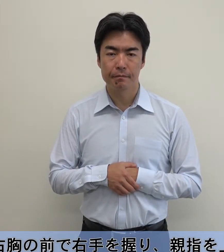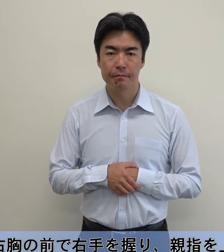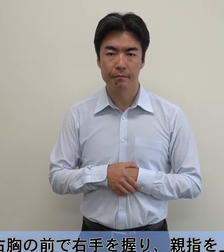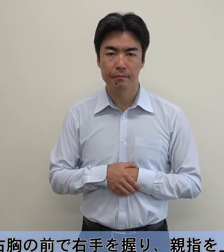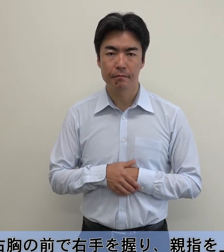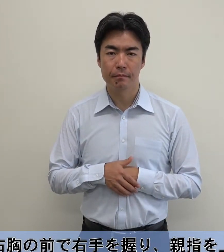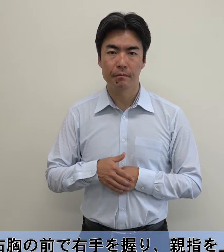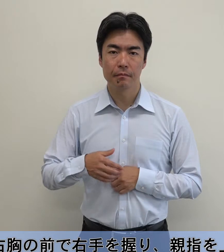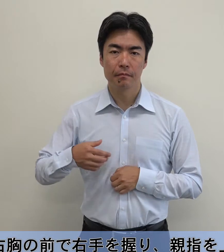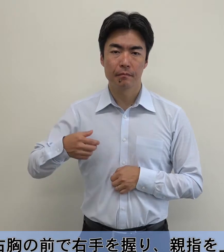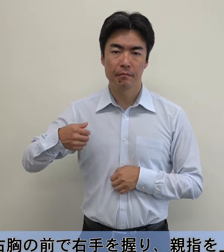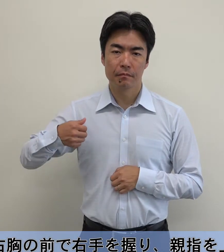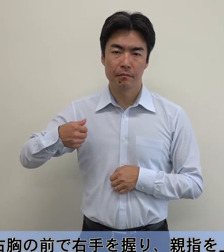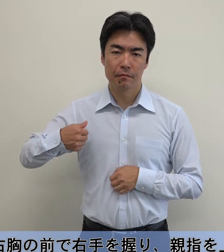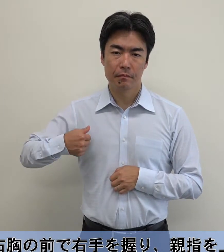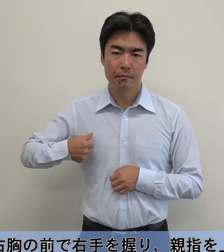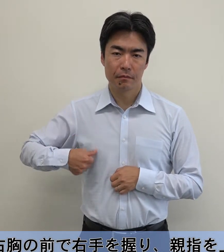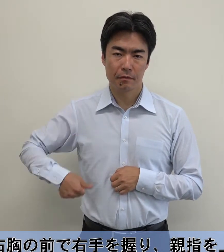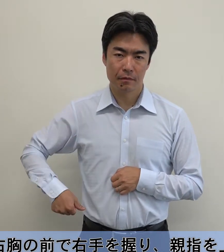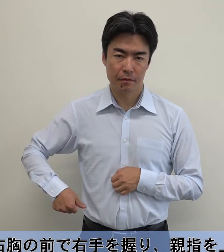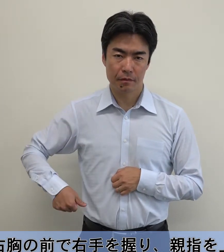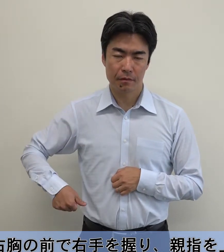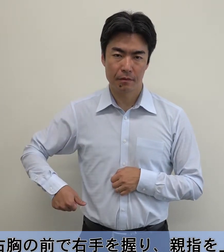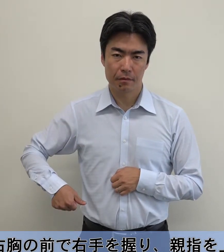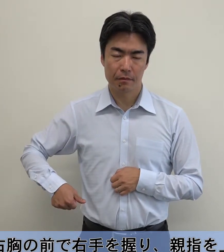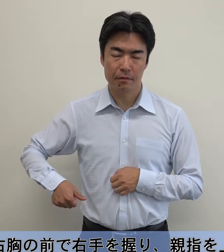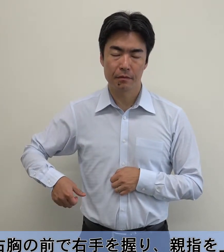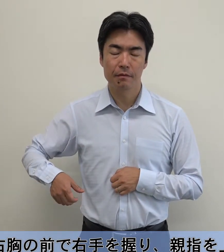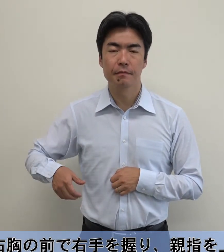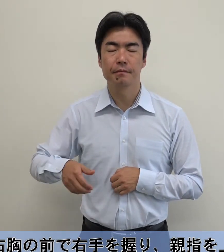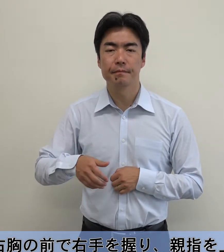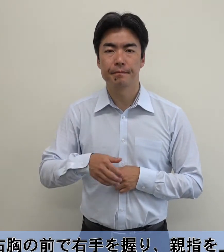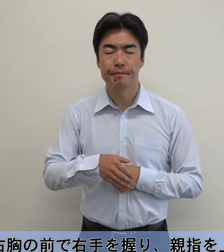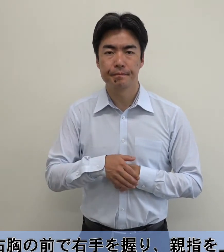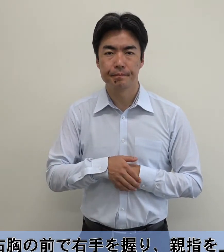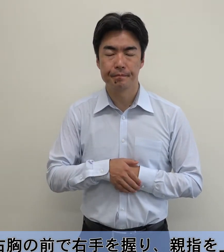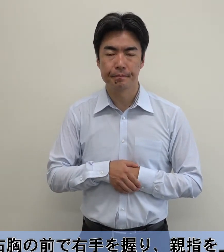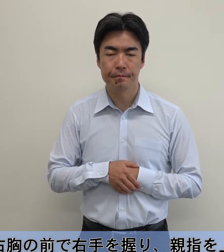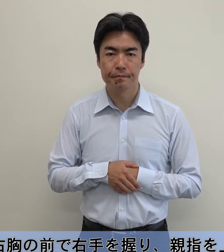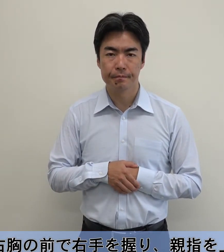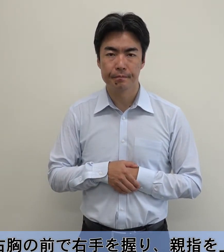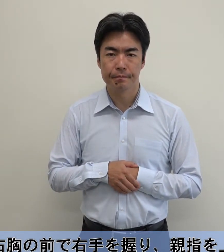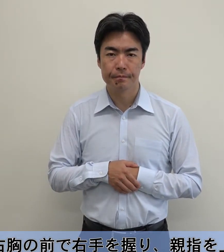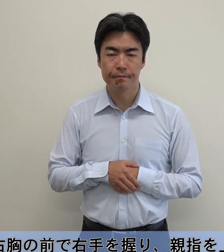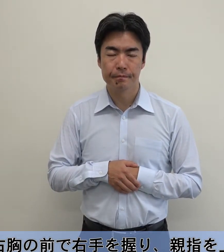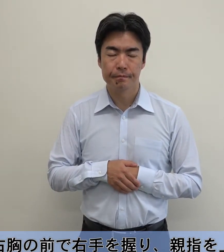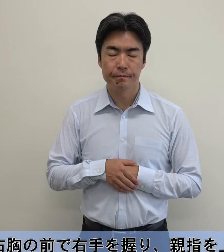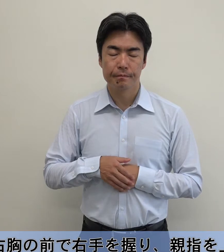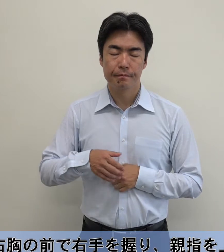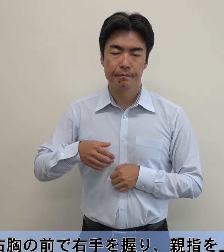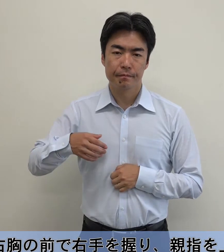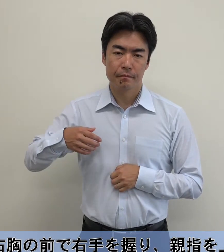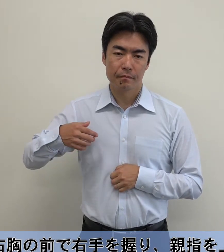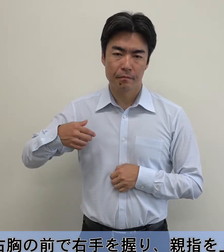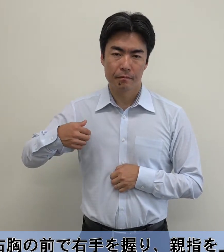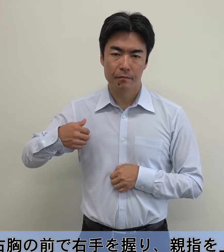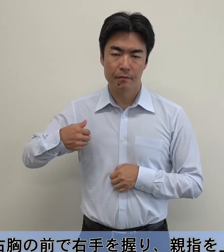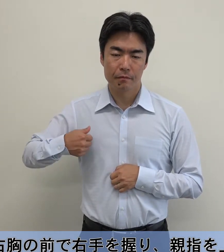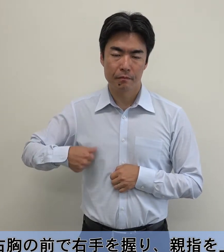右胸の前で右手を握り、親指を上に向け、手のひら側を体に向